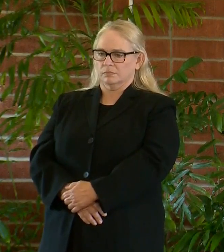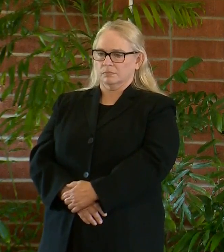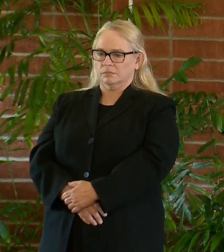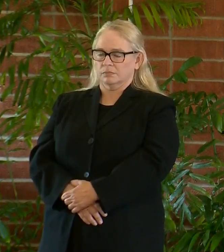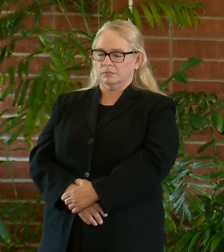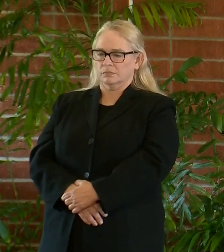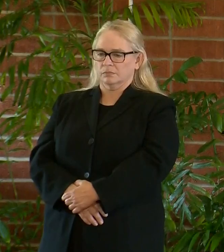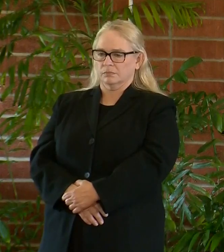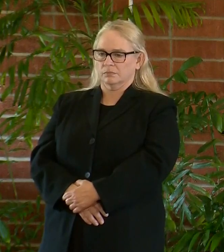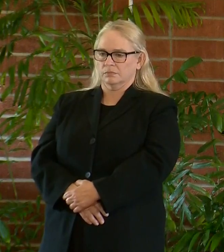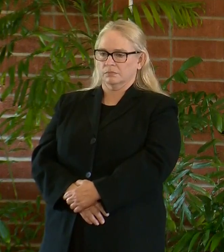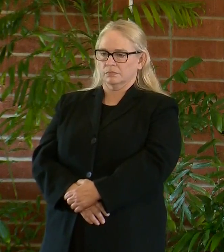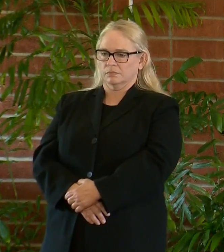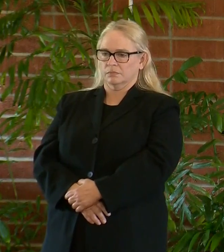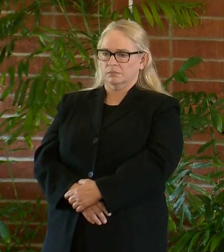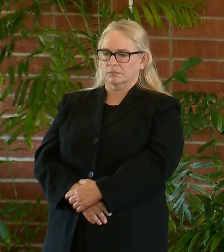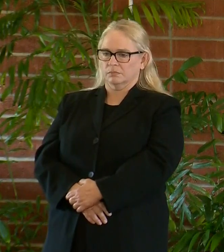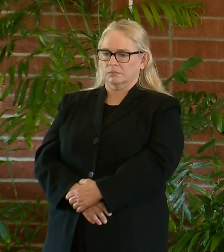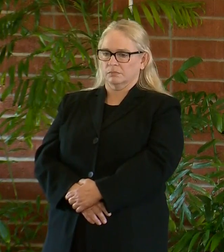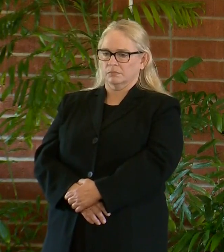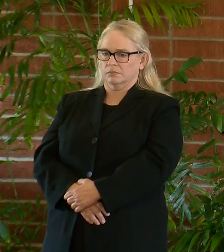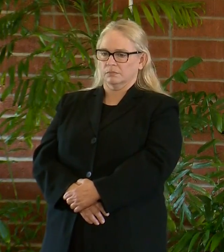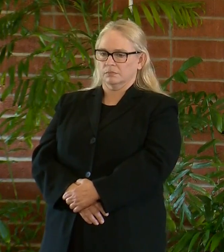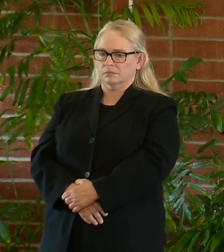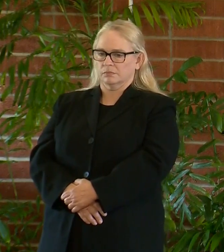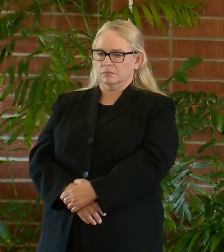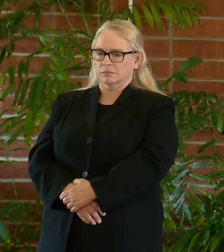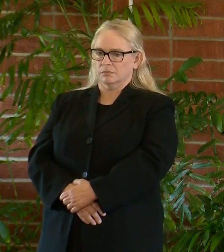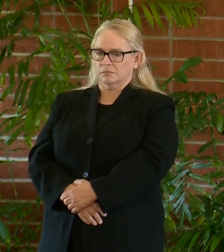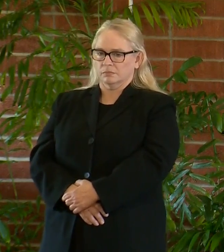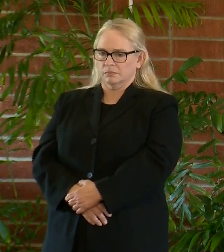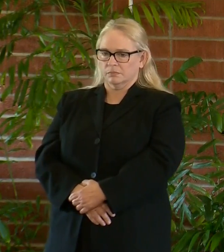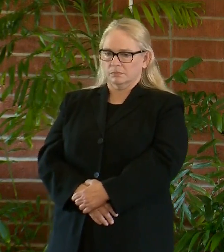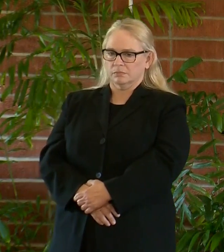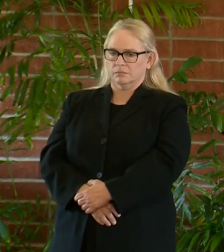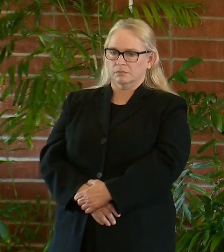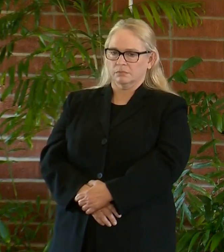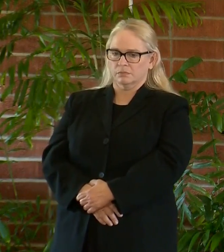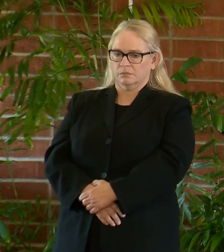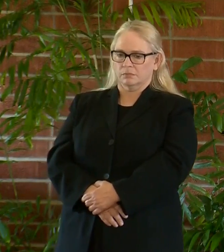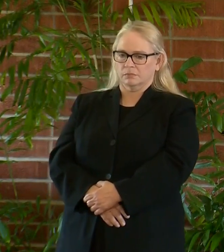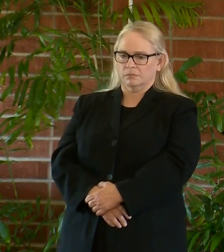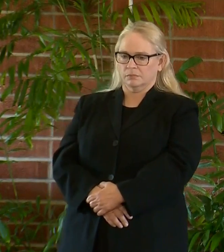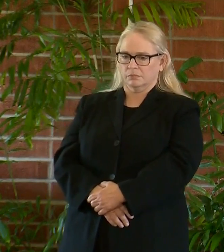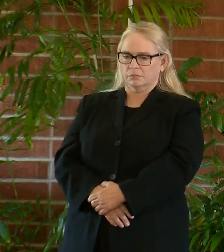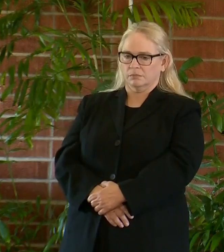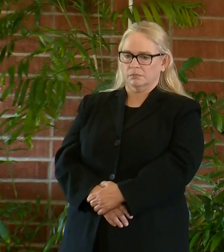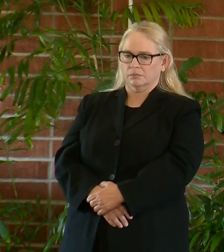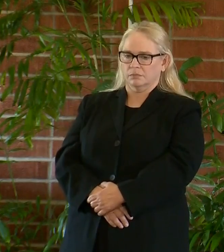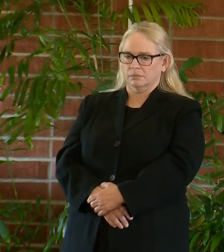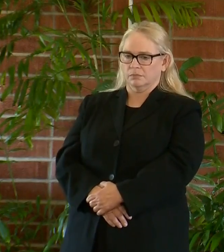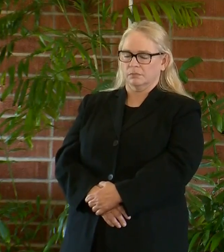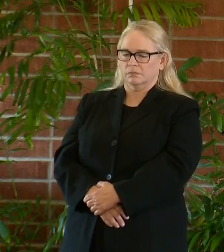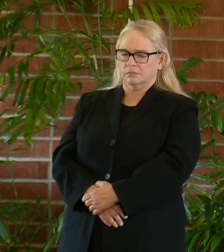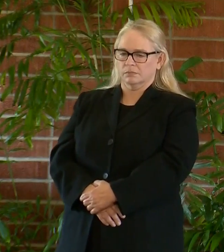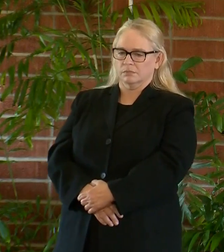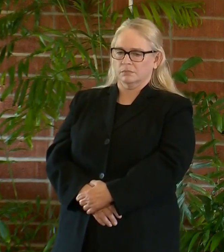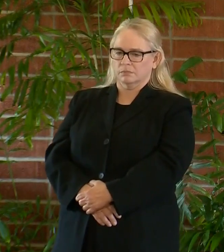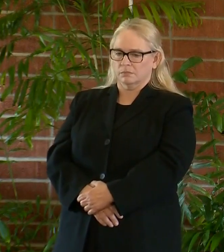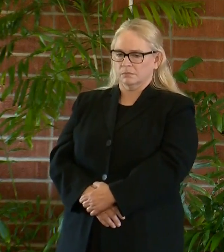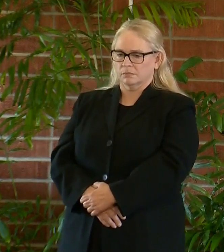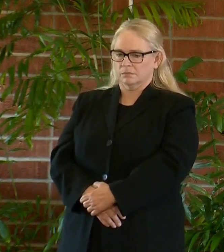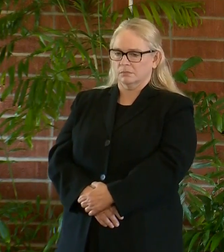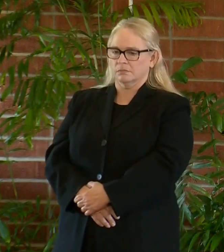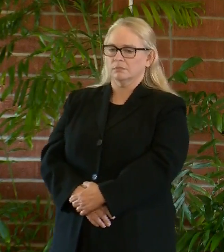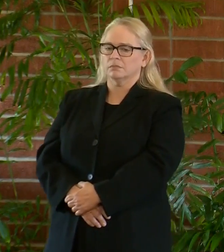de diferentes niveles de riesgo. También tenemos situaciones en que estamos viviendo con otras personas por situaciones económicas. Hay casas en que